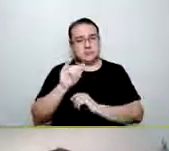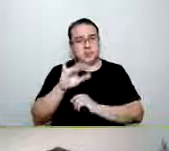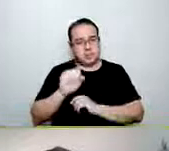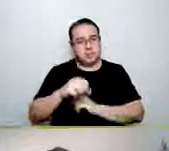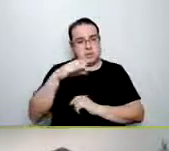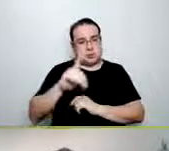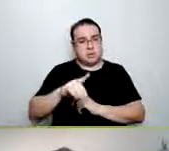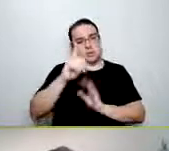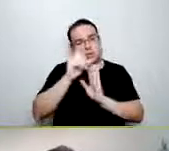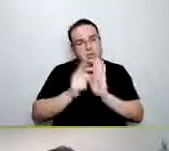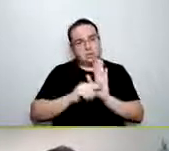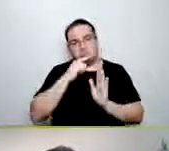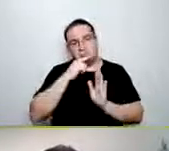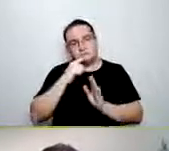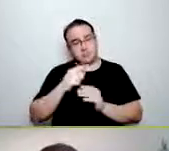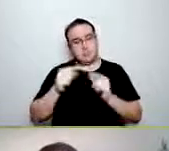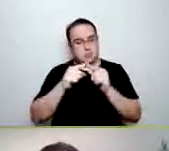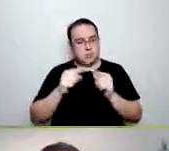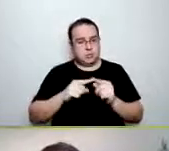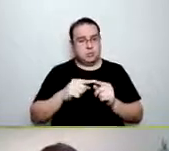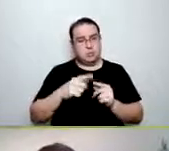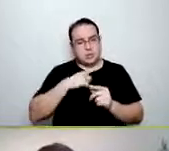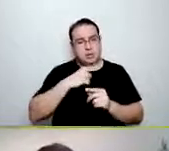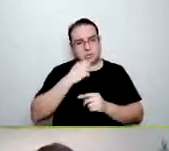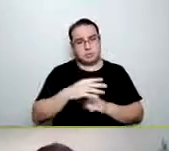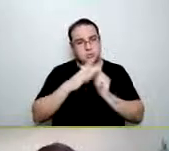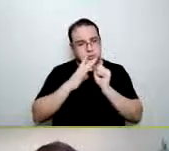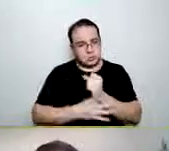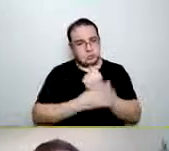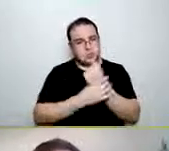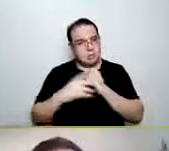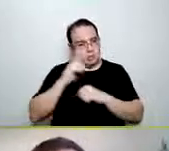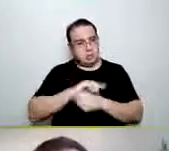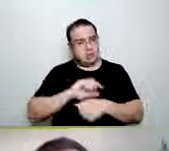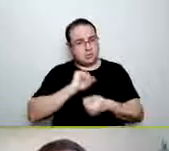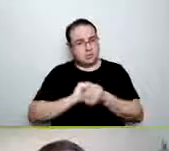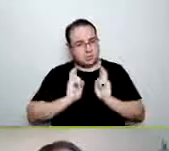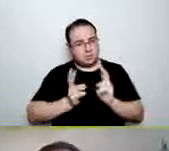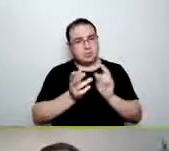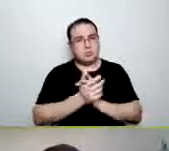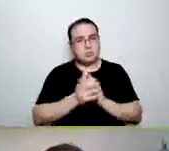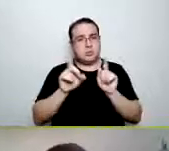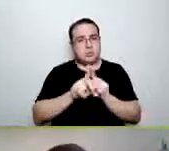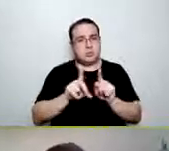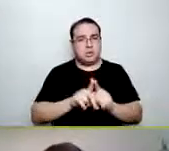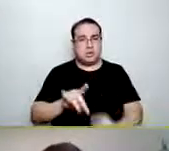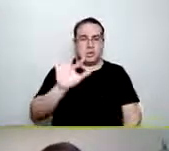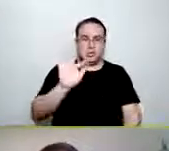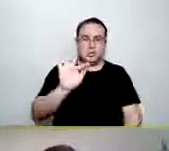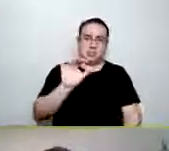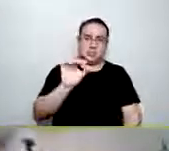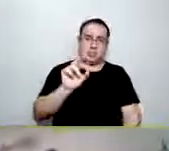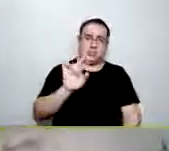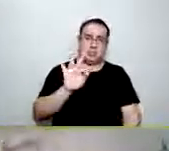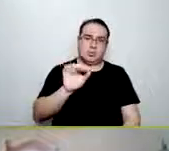mídia digitais não são robustos o suficiente para garantir a sobrevivência. E também os formatos digitais